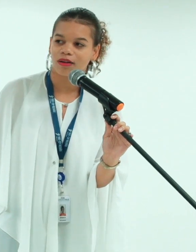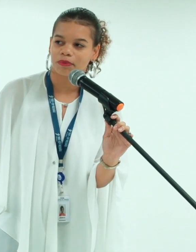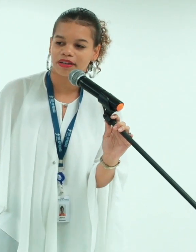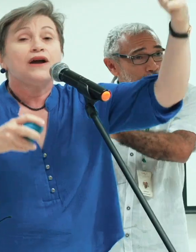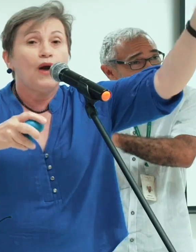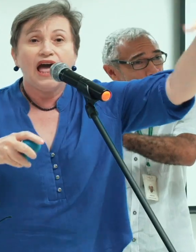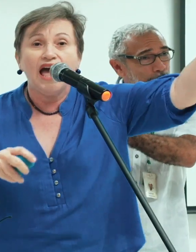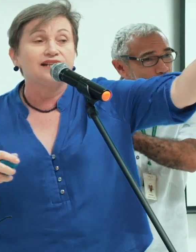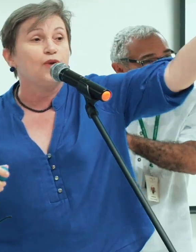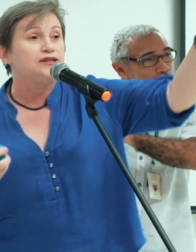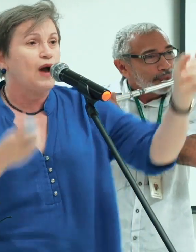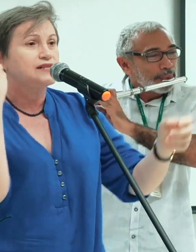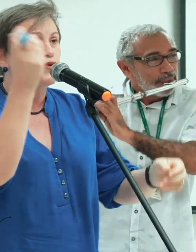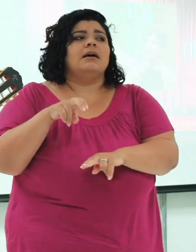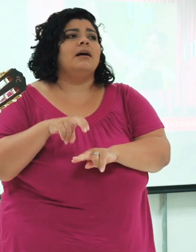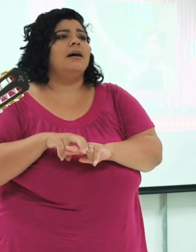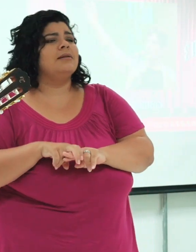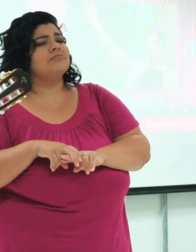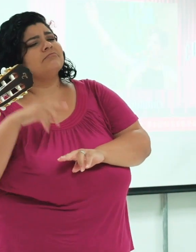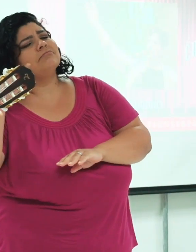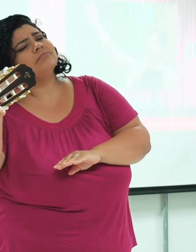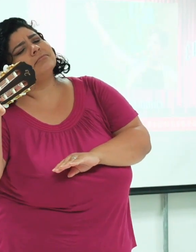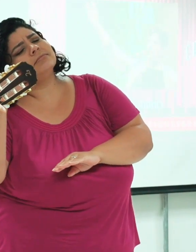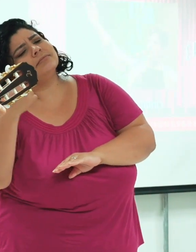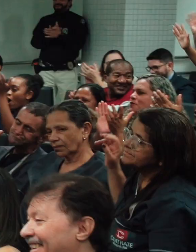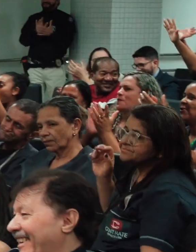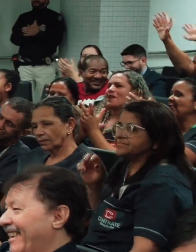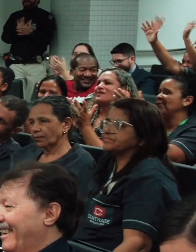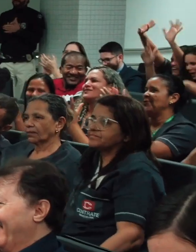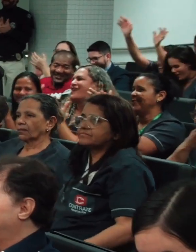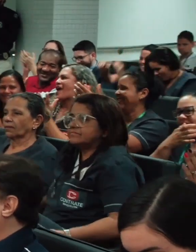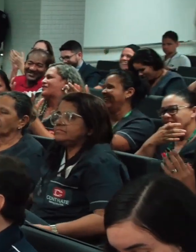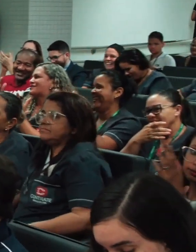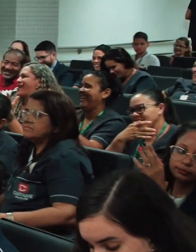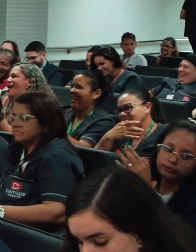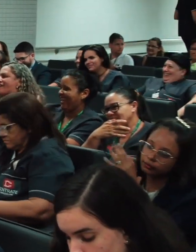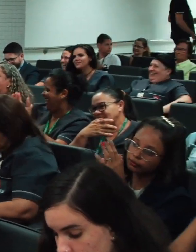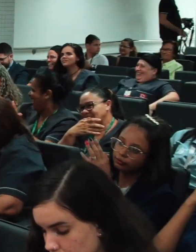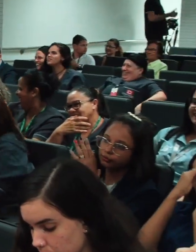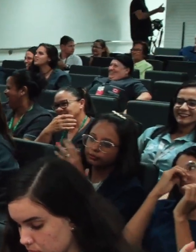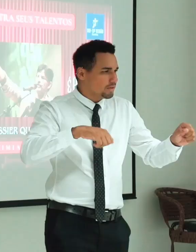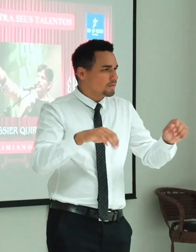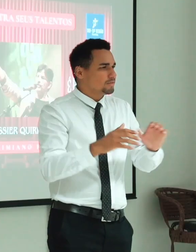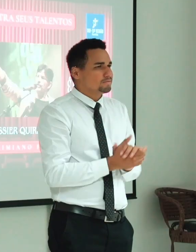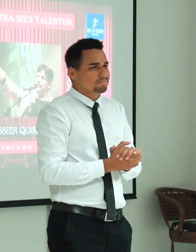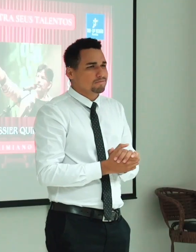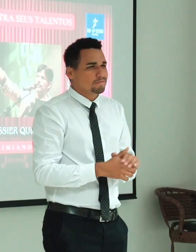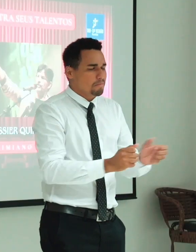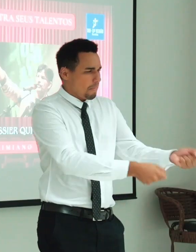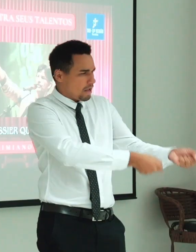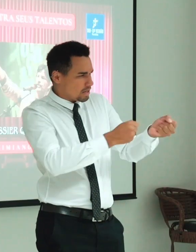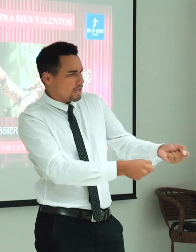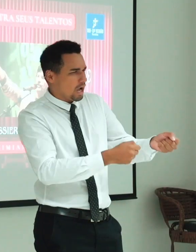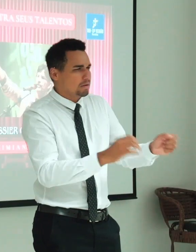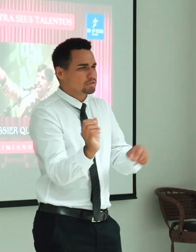Foram oferecidos cursos de teatro, música e fotografia. Além da apresentação do público interno, o poeta e escritor paraibano